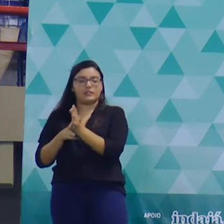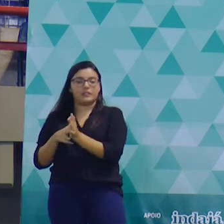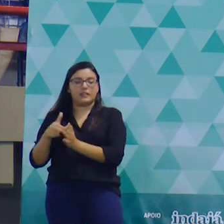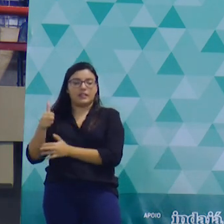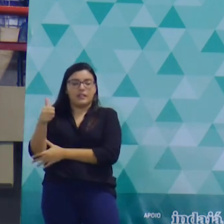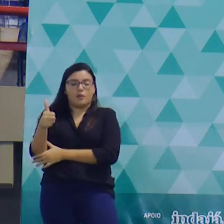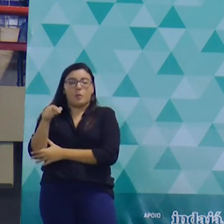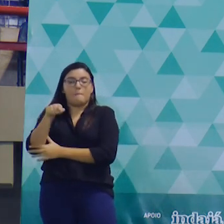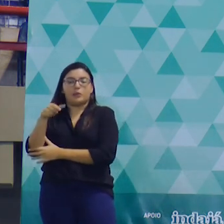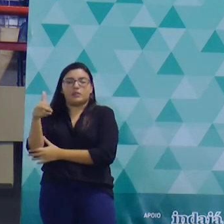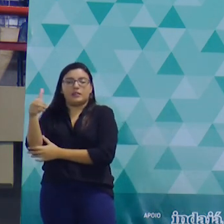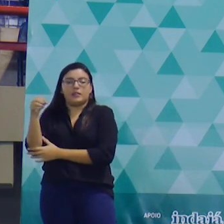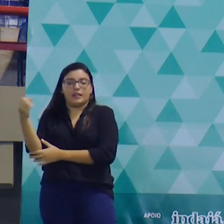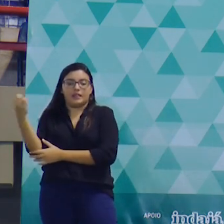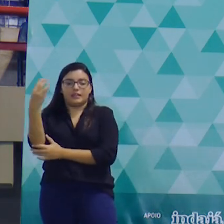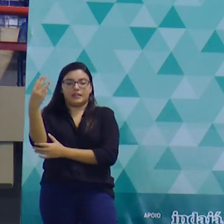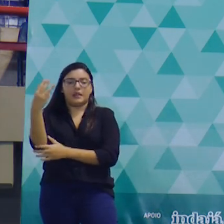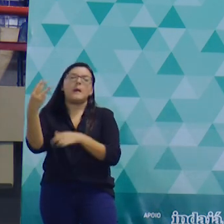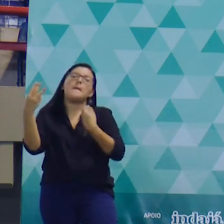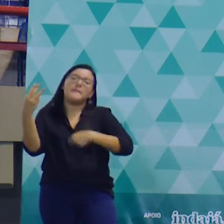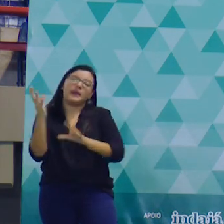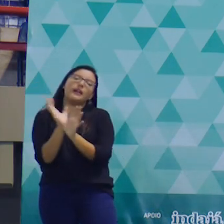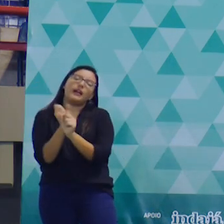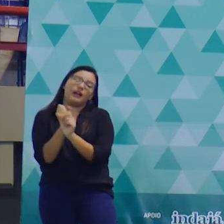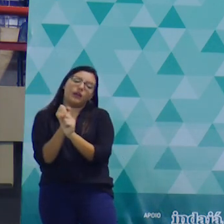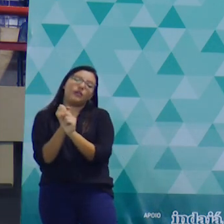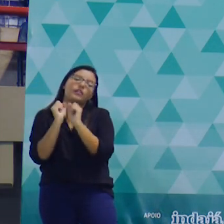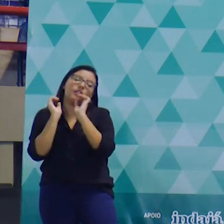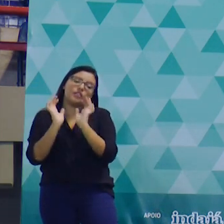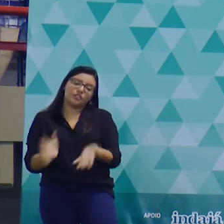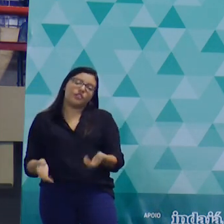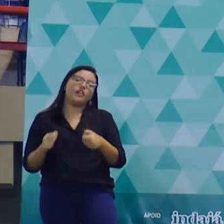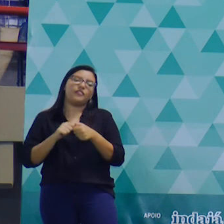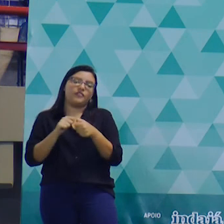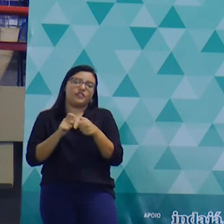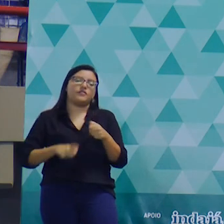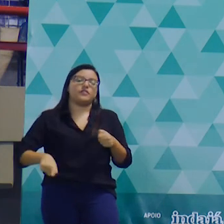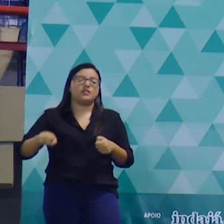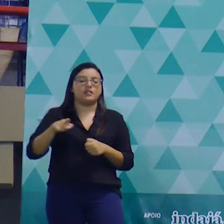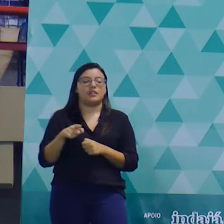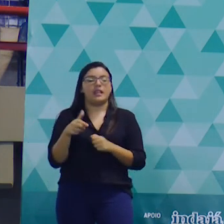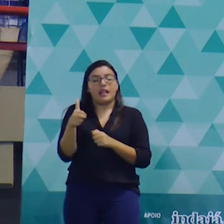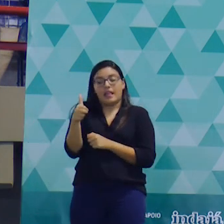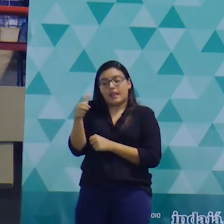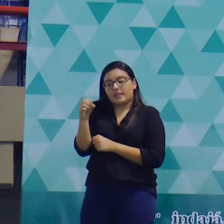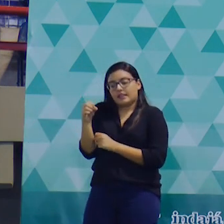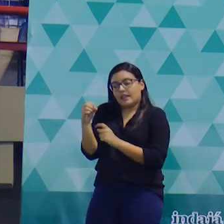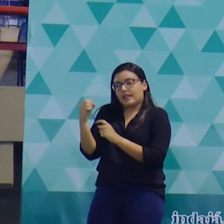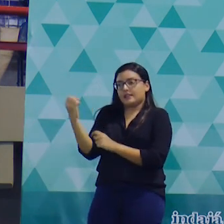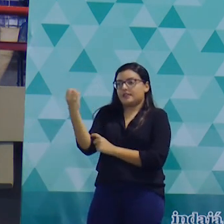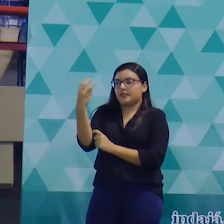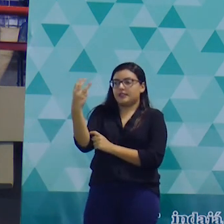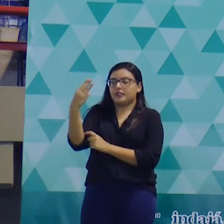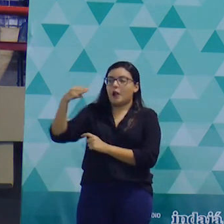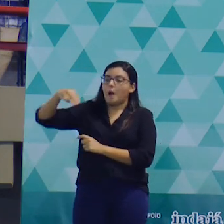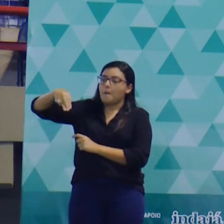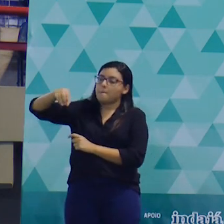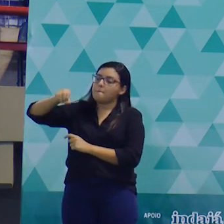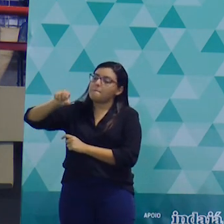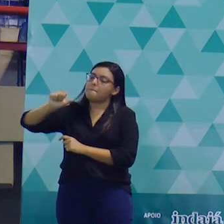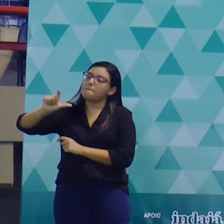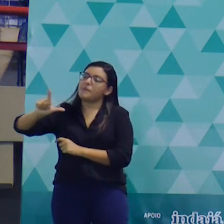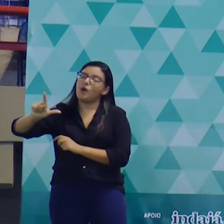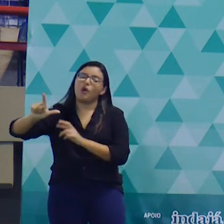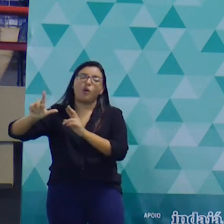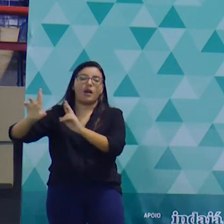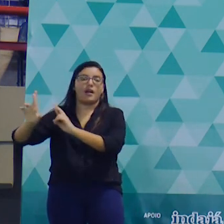terceira. Claro que você tem que fazer as contas. Já fiz a conta para você. 10 elevado a 3, mol de cobre, é a